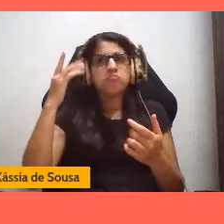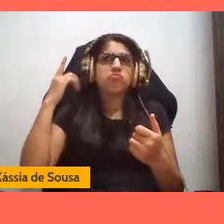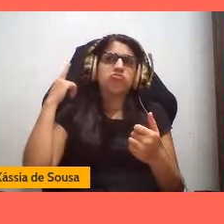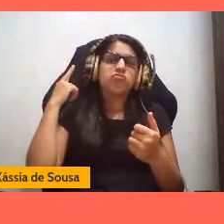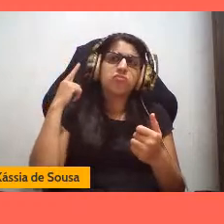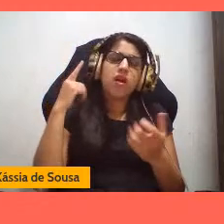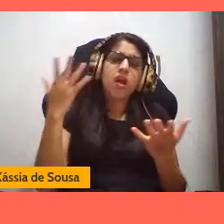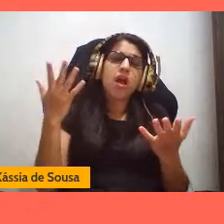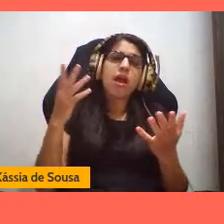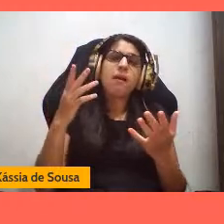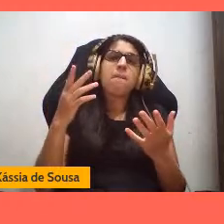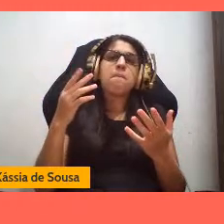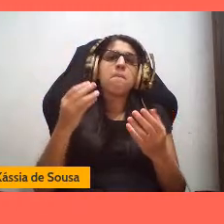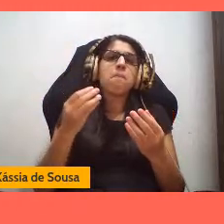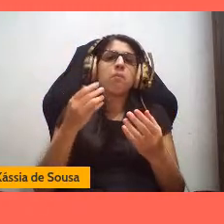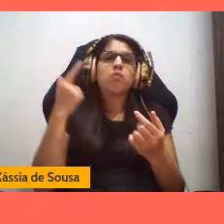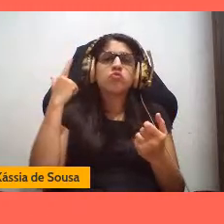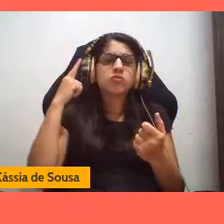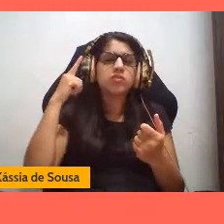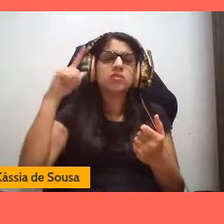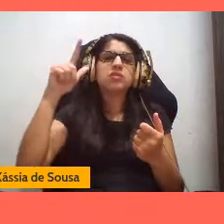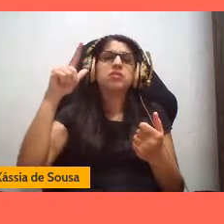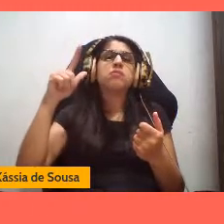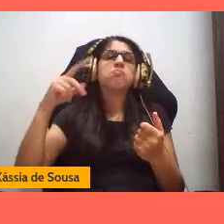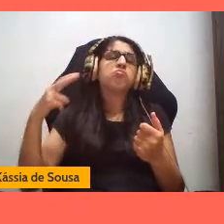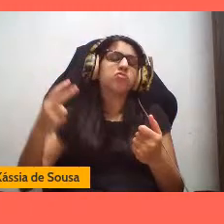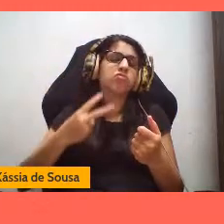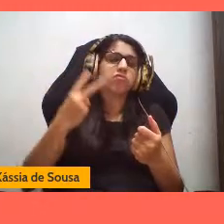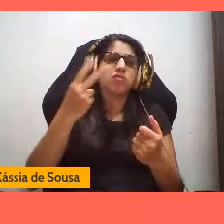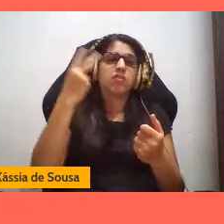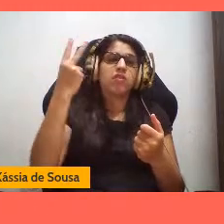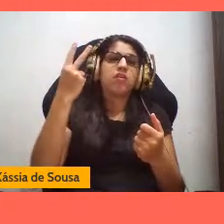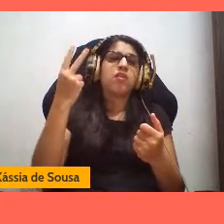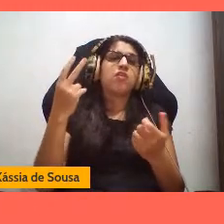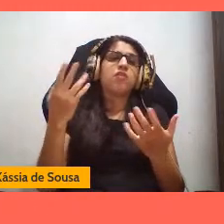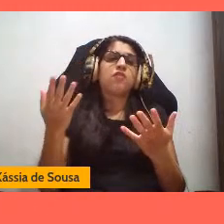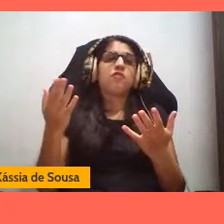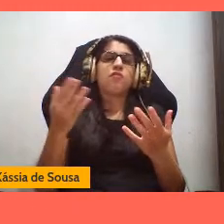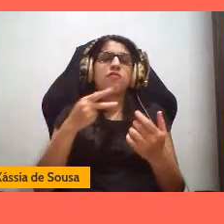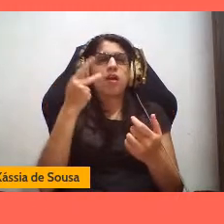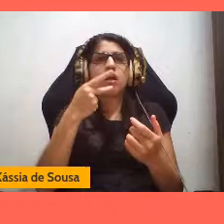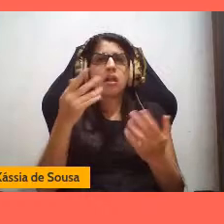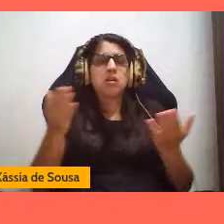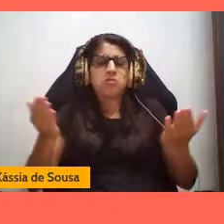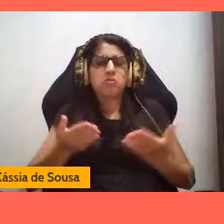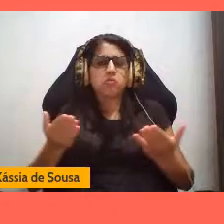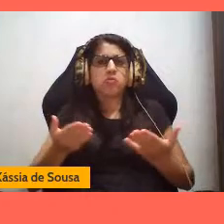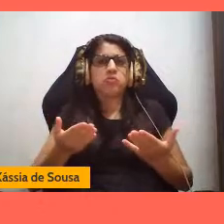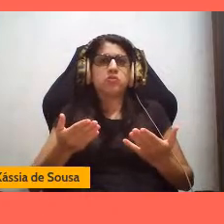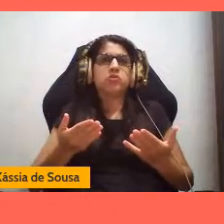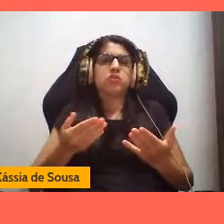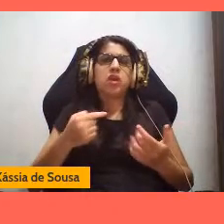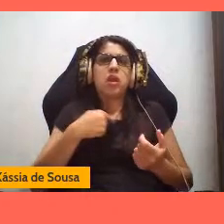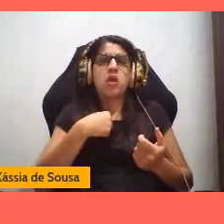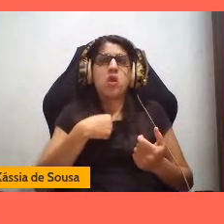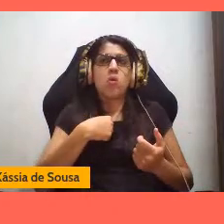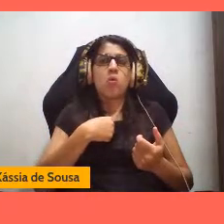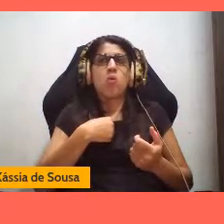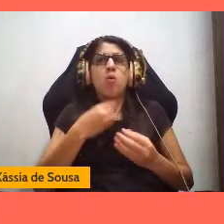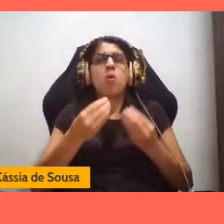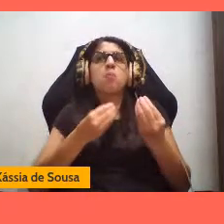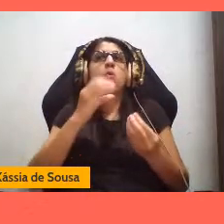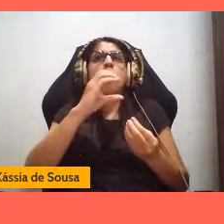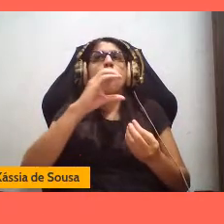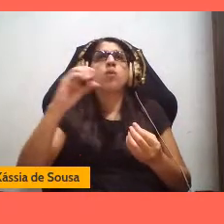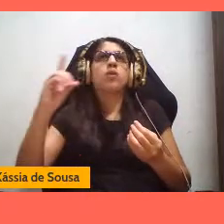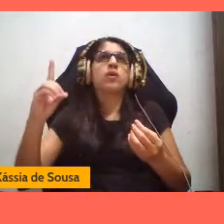Acho que, inclusive, falei isso no GT hoje, Eu, como coordenadora, junto com o Lenildo do GT, a